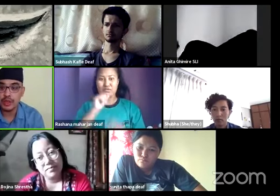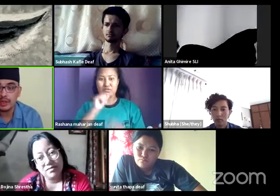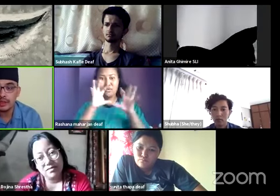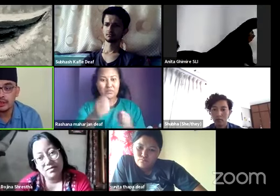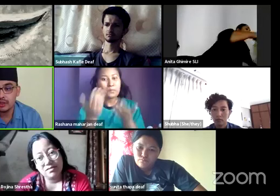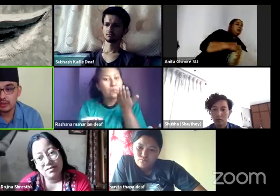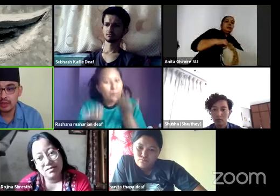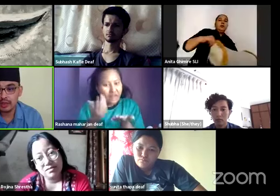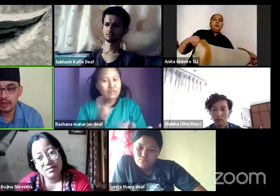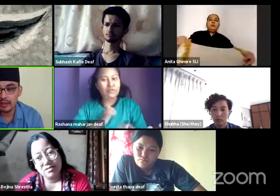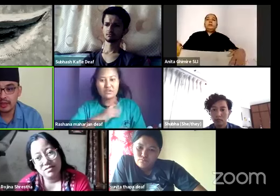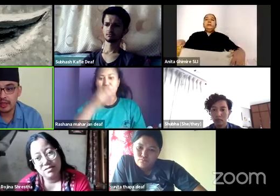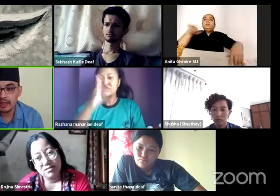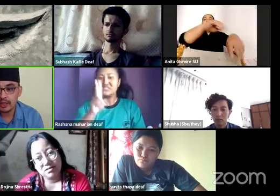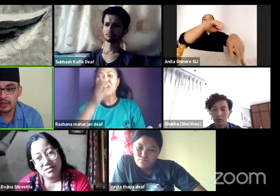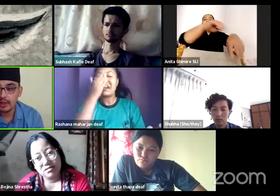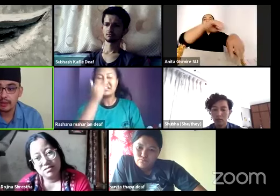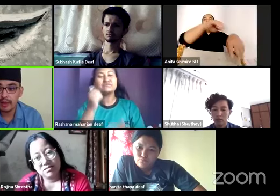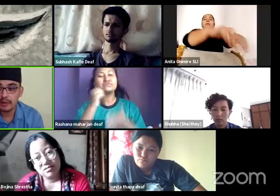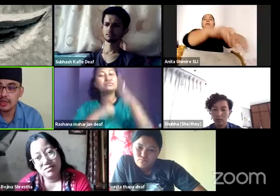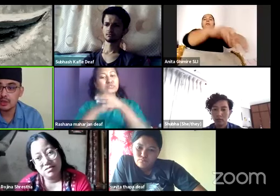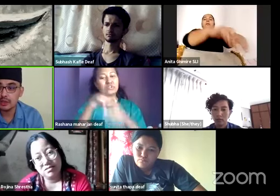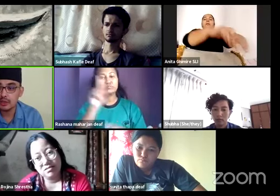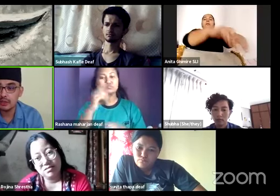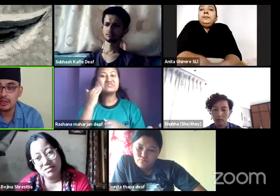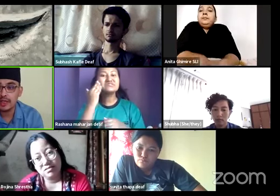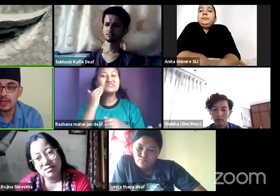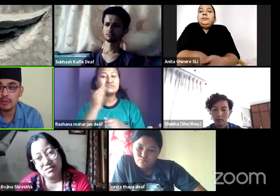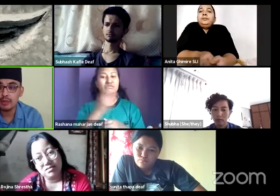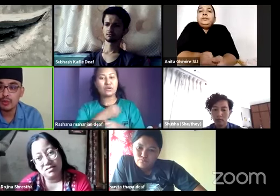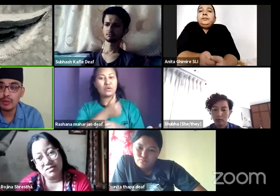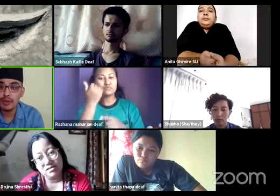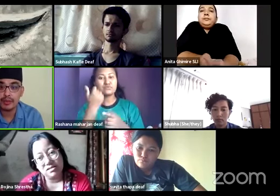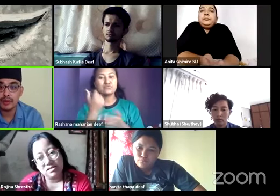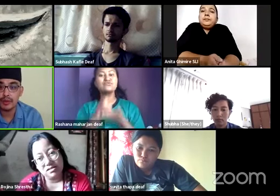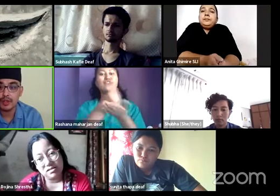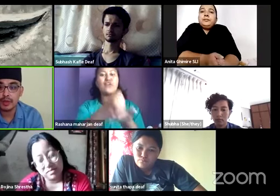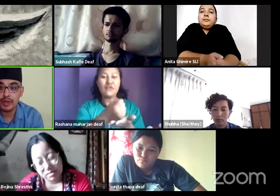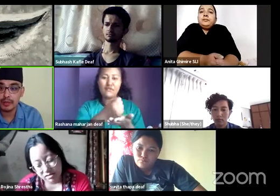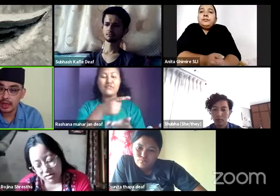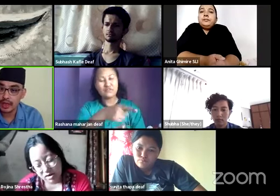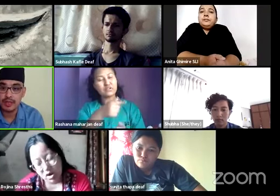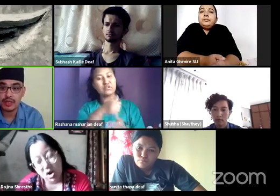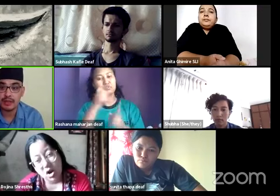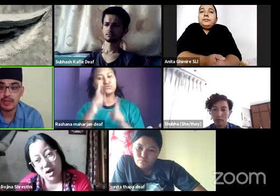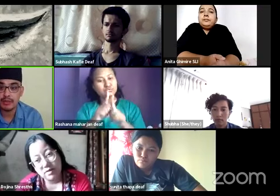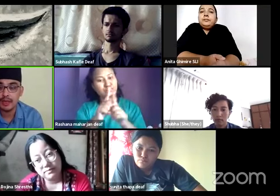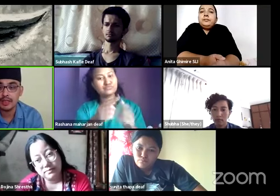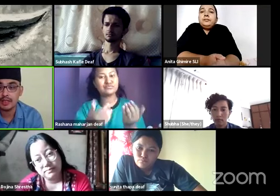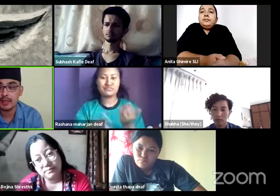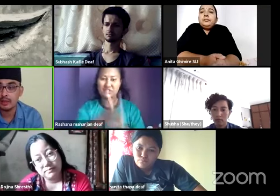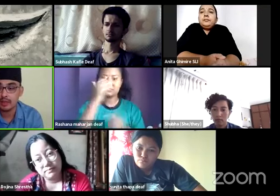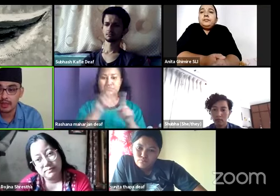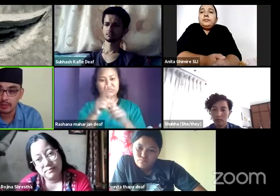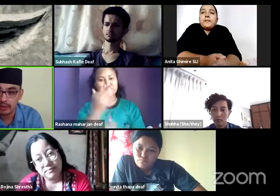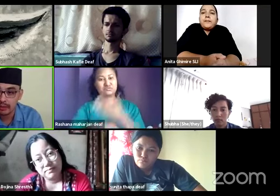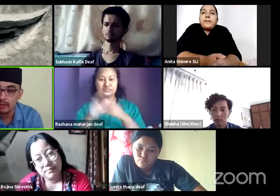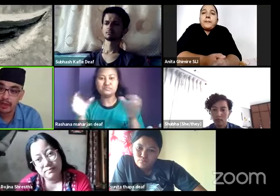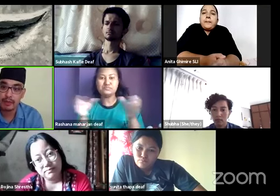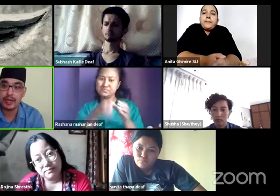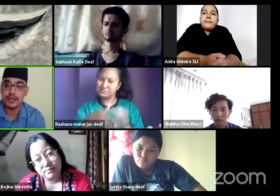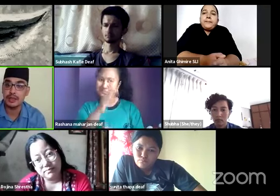सोचहरू, त्यस्तो तरिकाबाट नै अब हामी जान सक्छौँ। त्यस कारण चाहिँ प्रमुख कुरा भनेको चाहिँ अब महिलाको क्षेत्रमा चाहिँ महिला चाहिँ अब